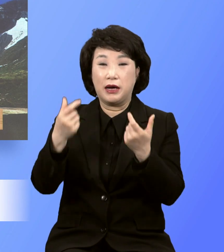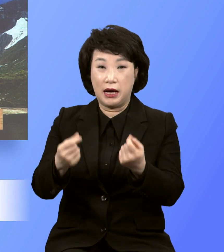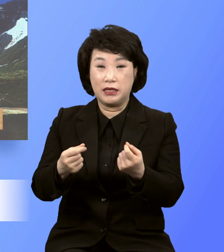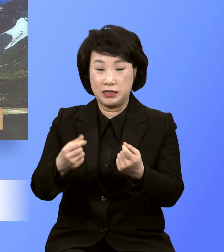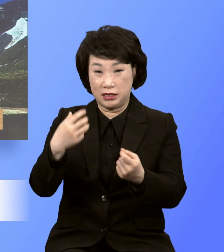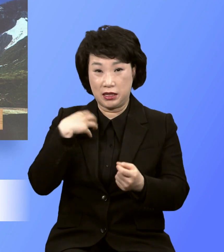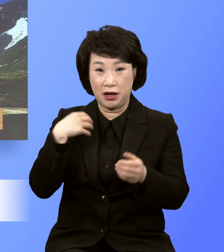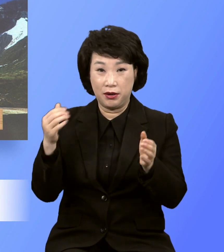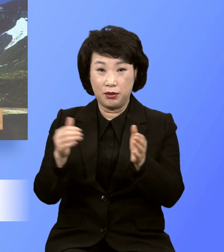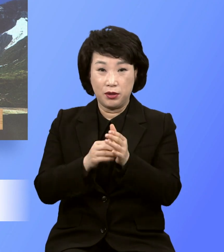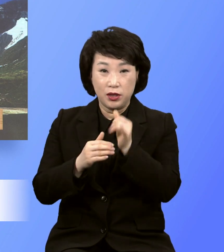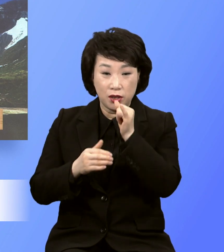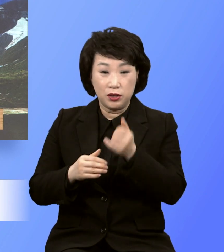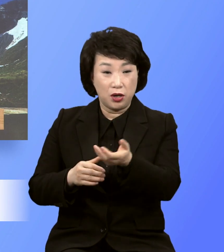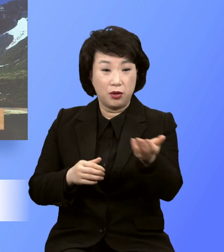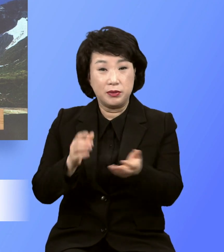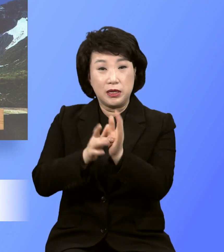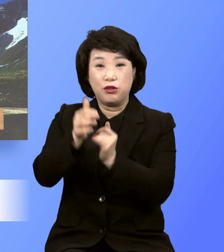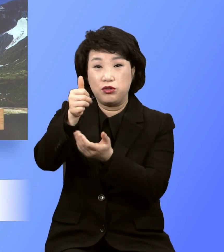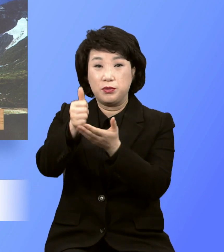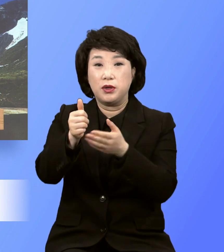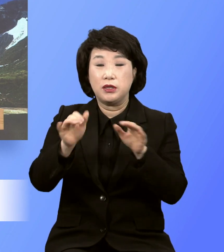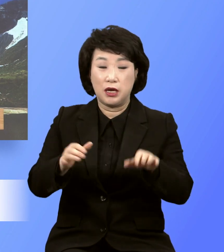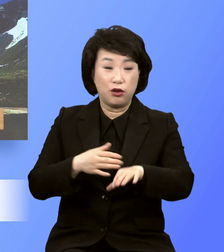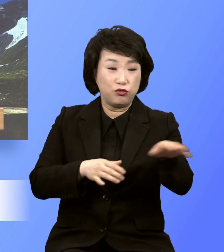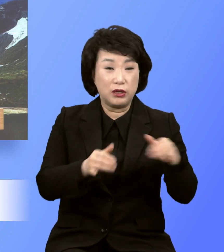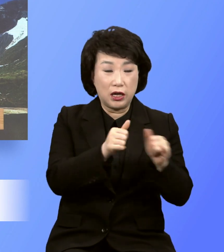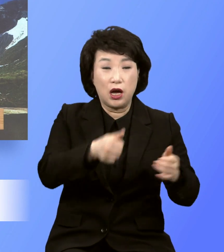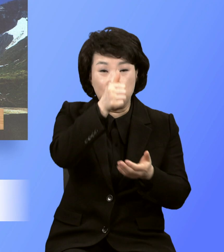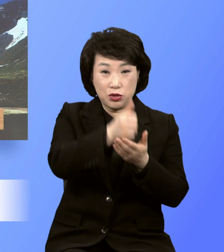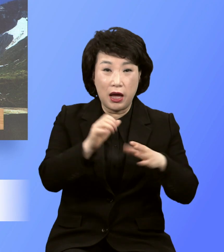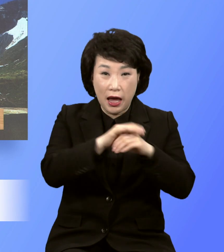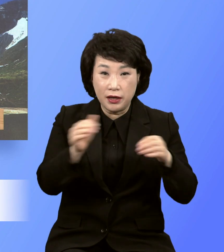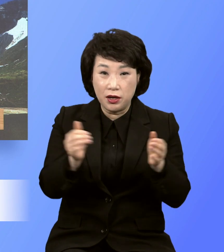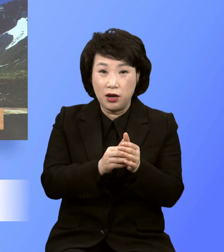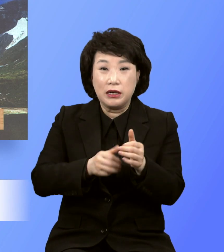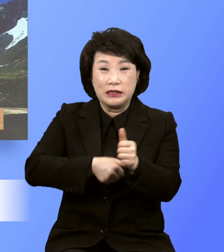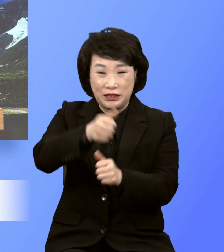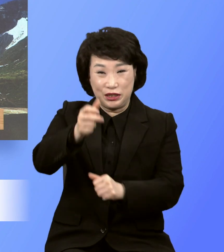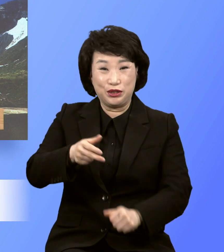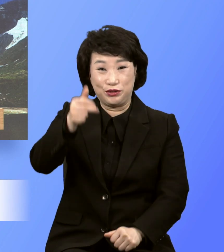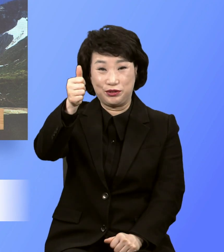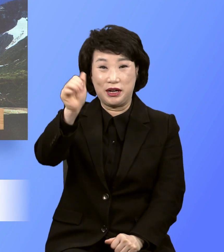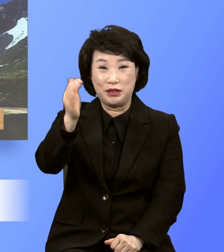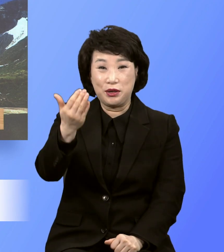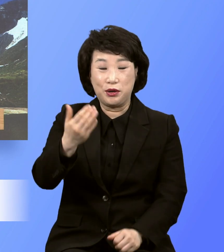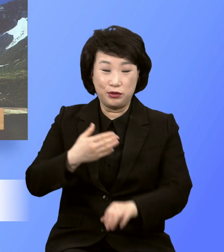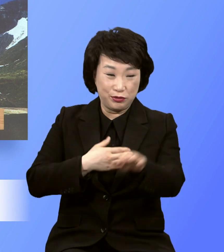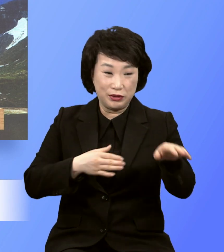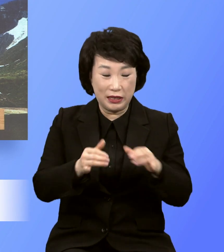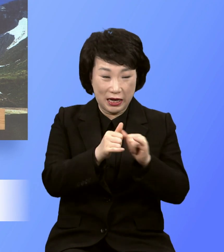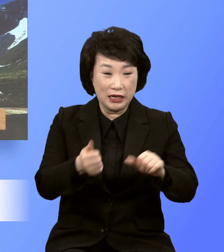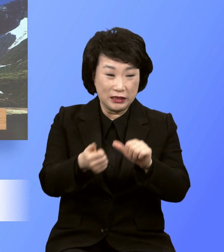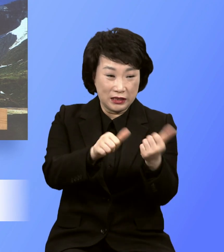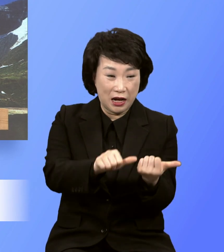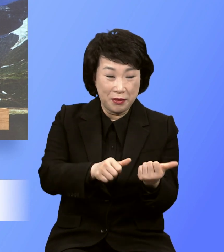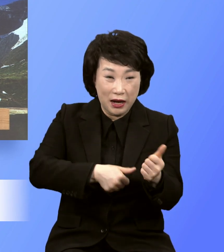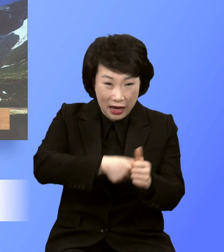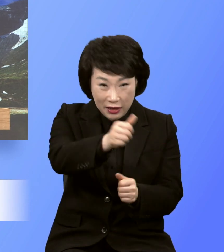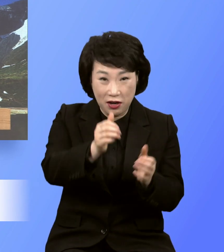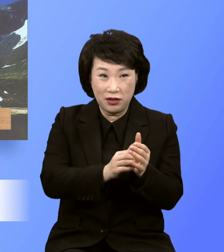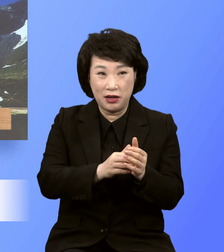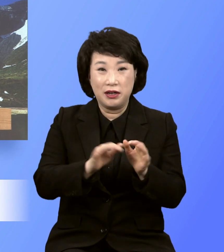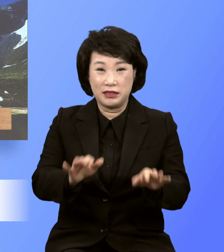이루었으니 예수님은 죄를 파괴시킨 승리자요, 사망을 파괴시킨